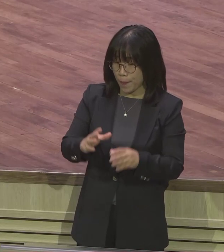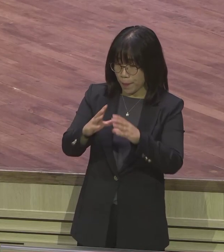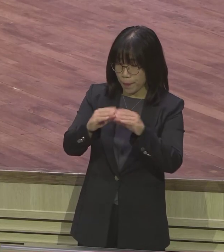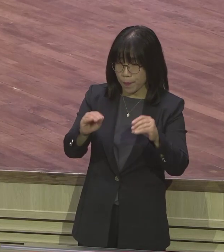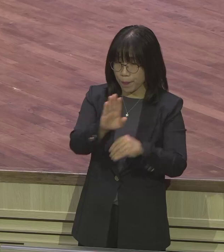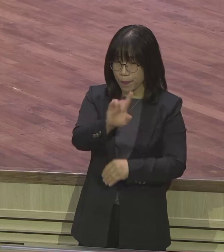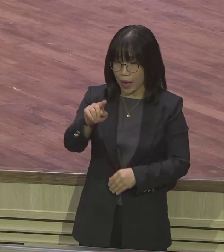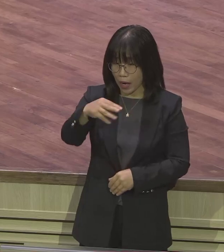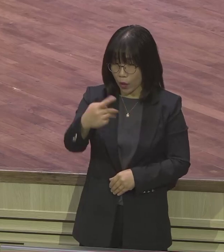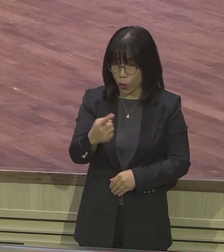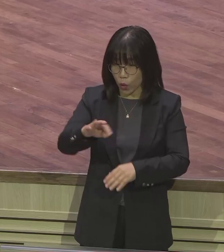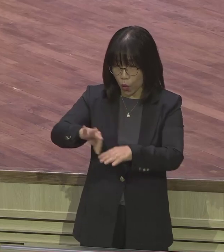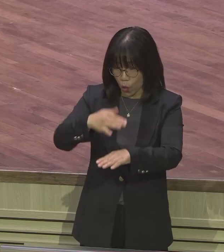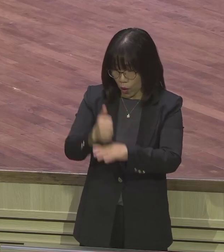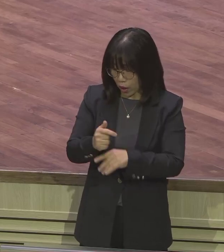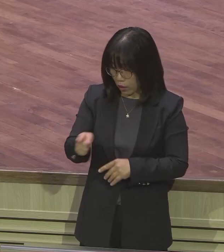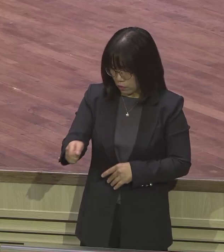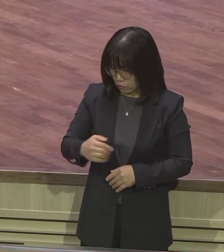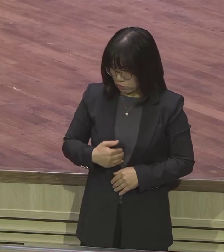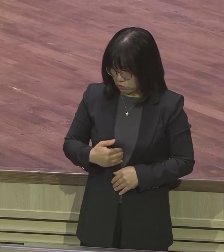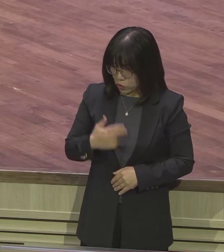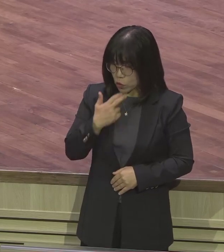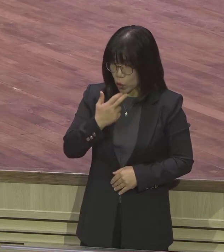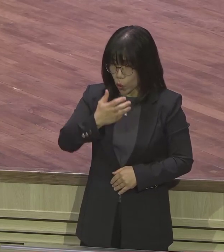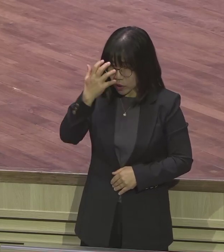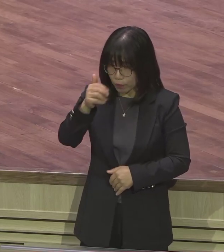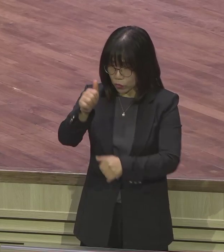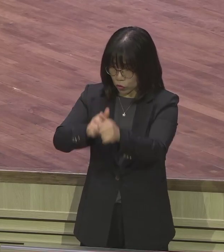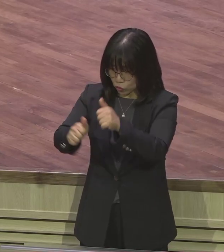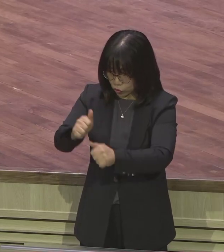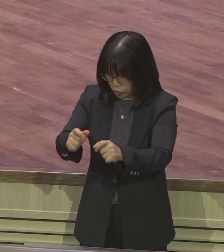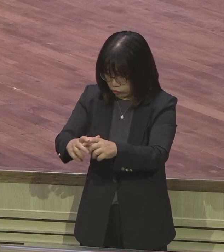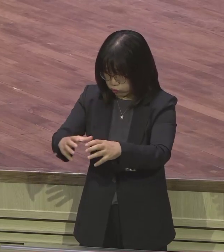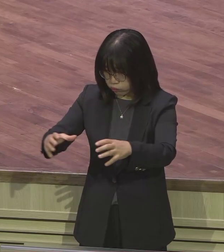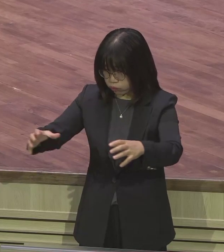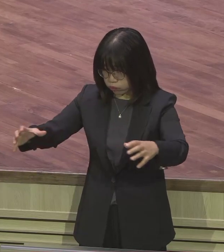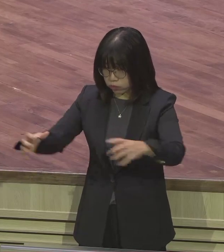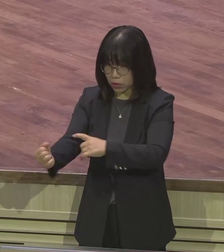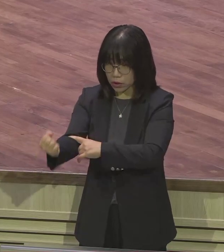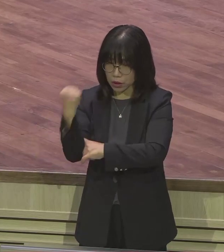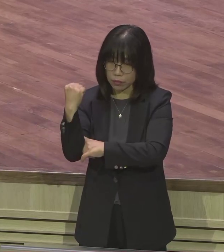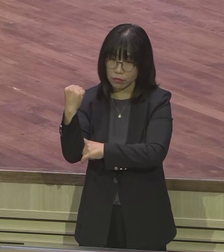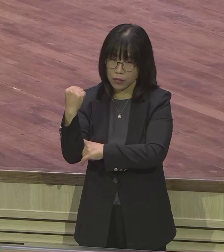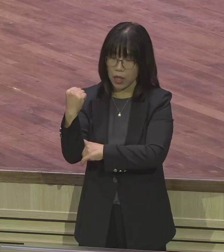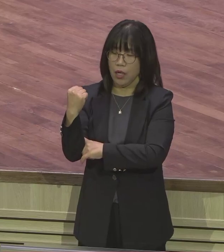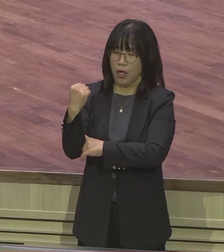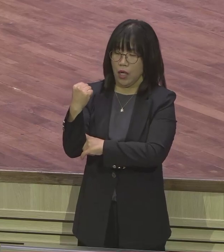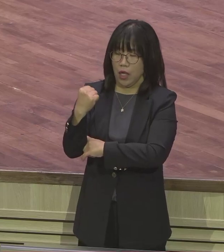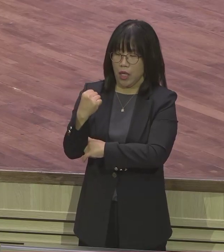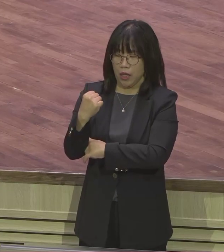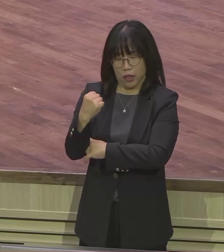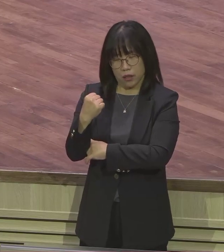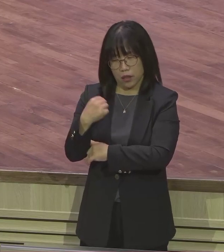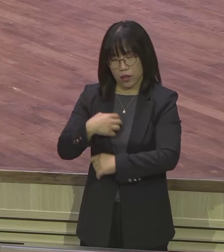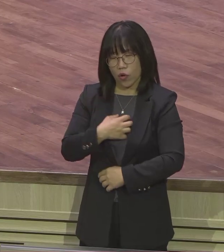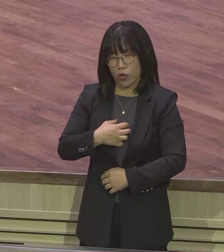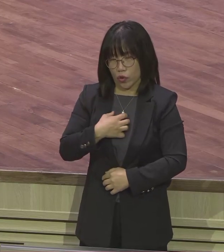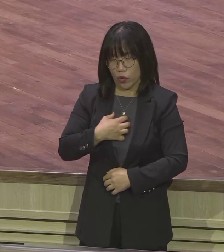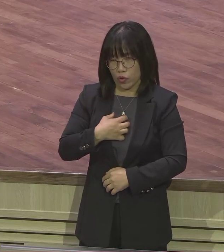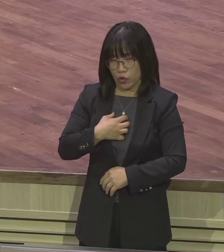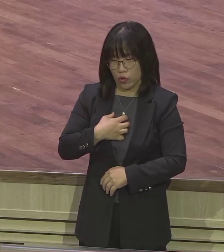조국들 바라주고 요셉 후손들 저것들이 지금 엄청나게 저 커지네. 저거 남자 다